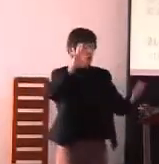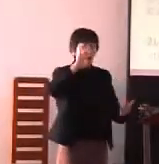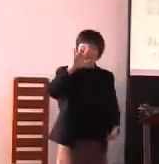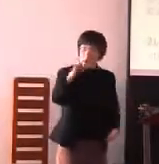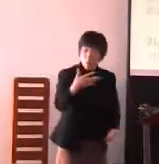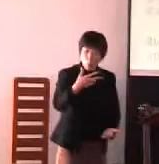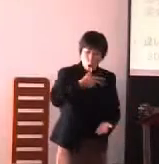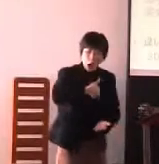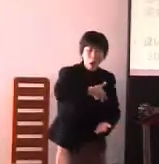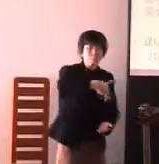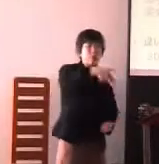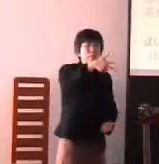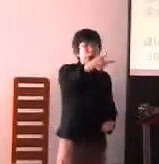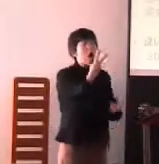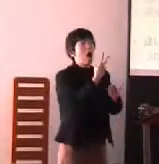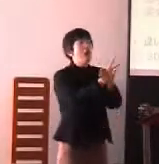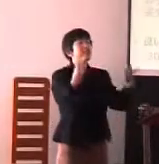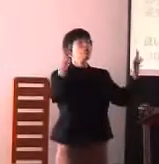だし今は行くことができます。